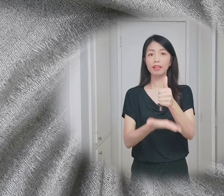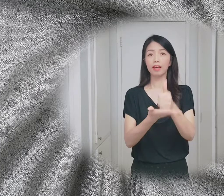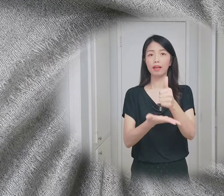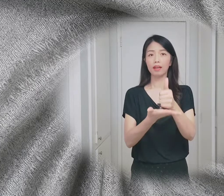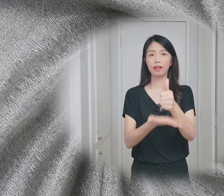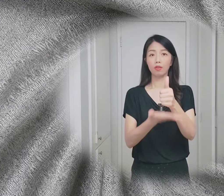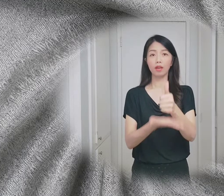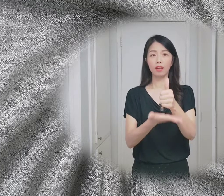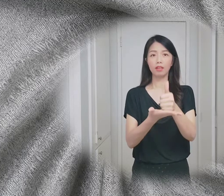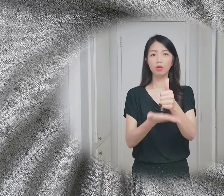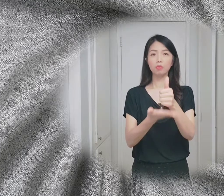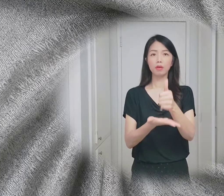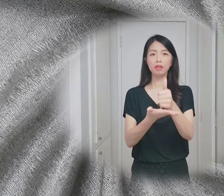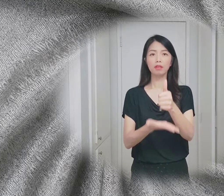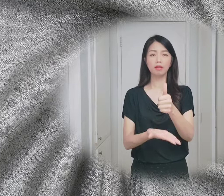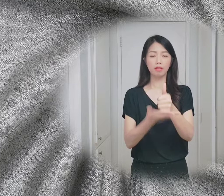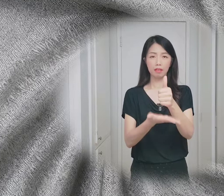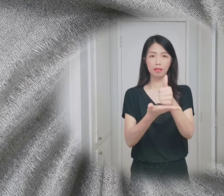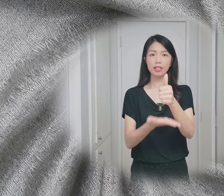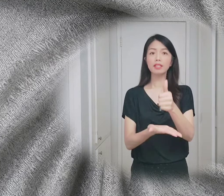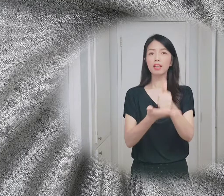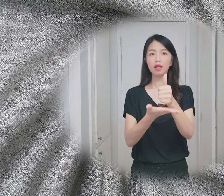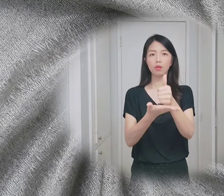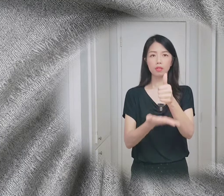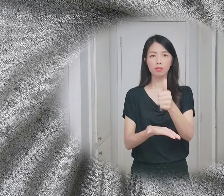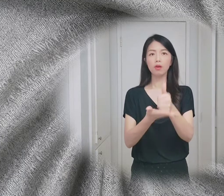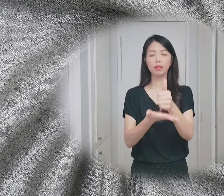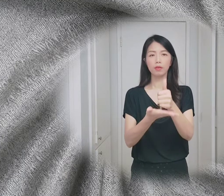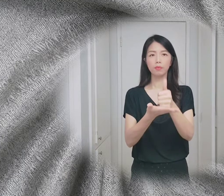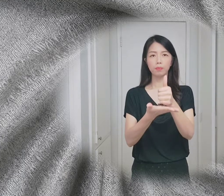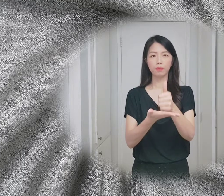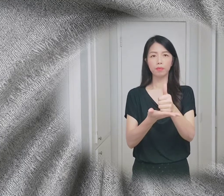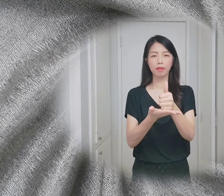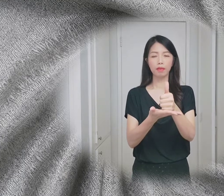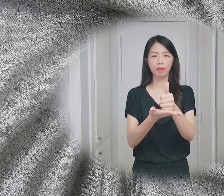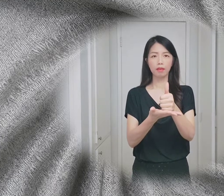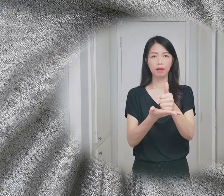툭툭 잘했다 이렇게 쳐주면은 칭찬이라고 하는 뜻의 수어가 돼요.